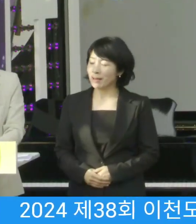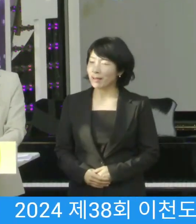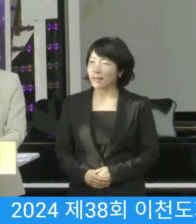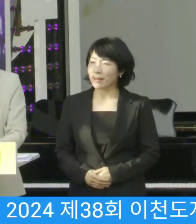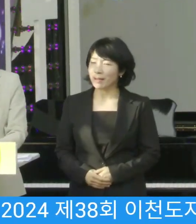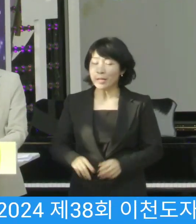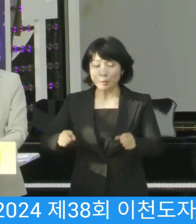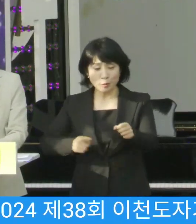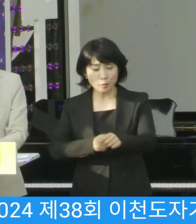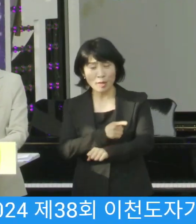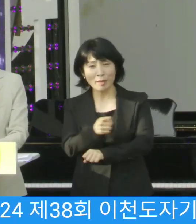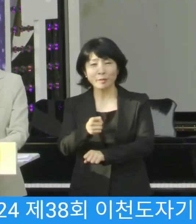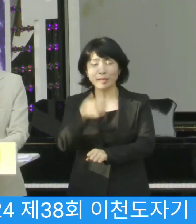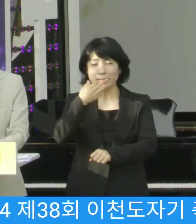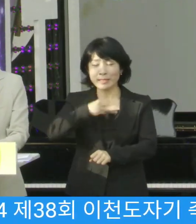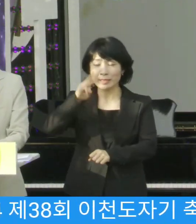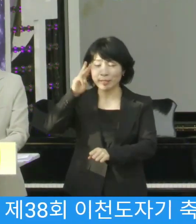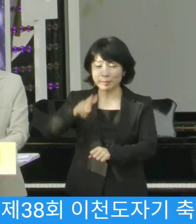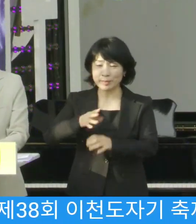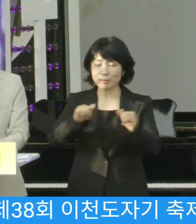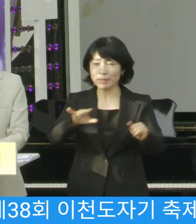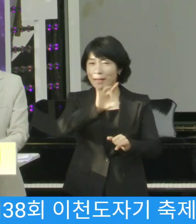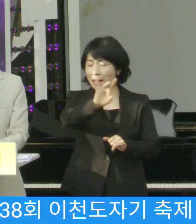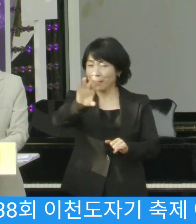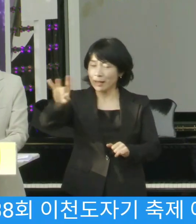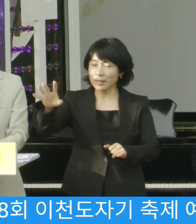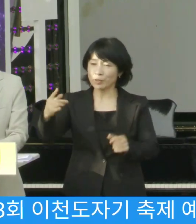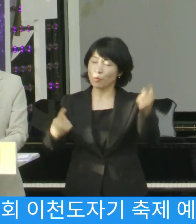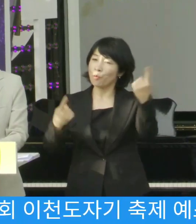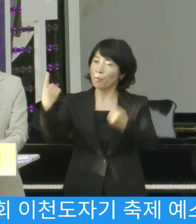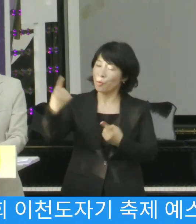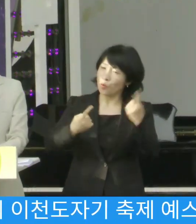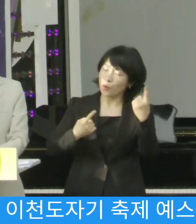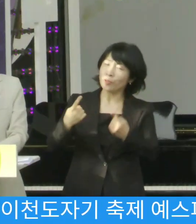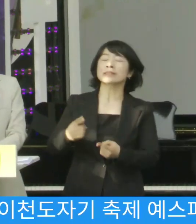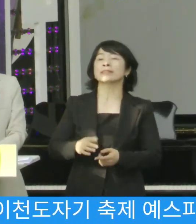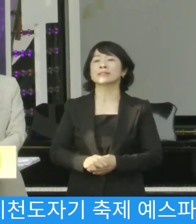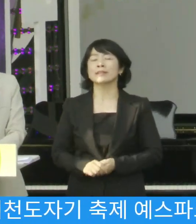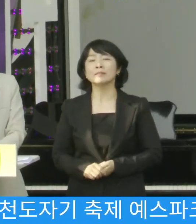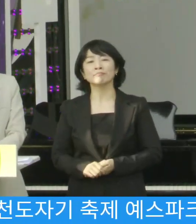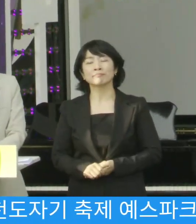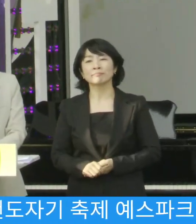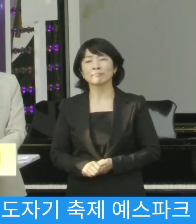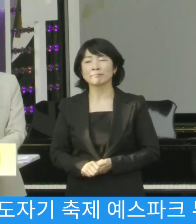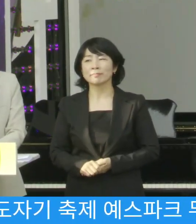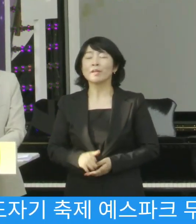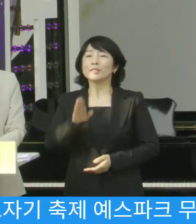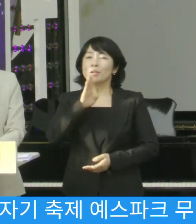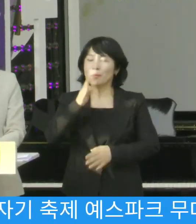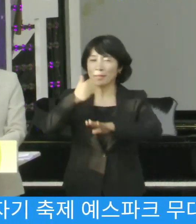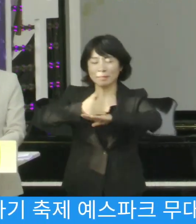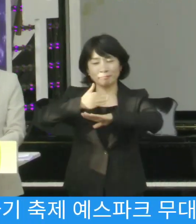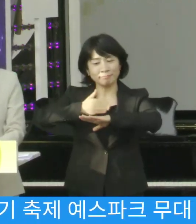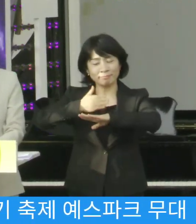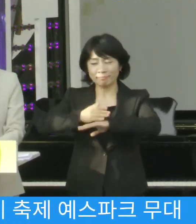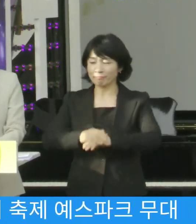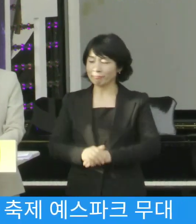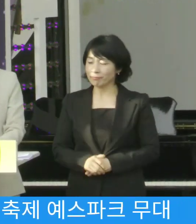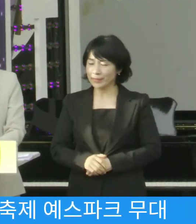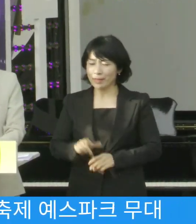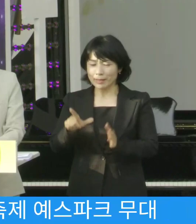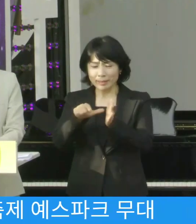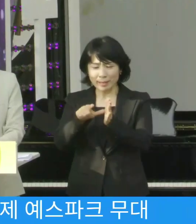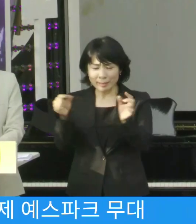네, 이외에도 이천시민과 전국 각지에서 많은 관광객분들이 참석해 주셨습니다. 정말 감사드립니다.